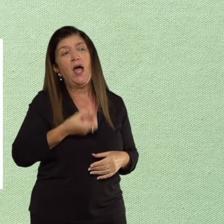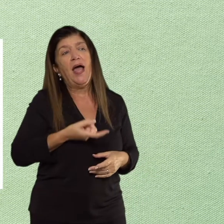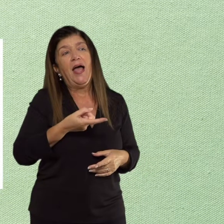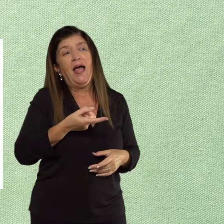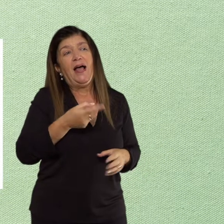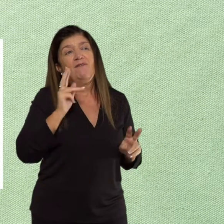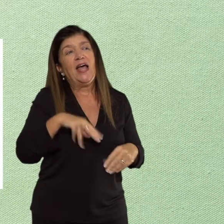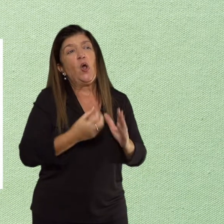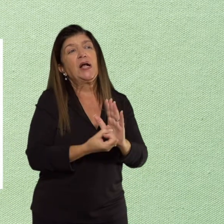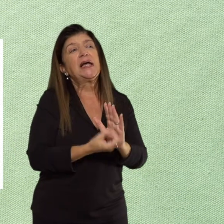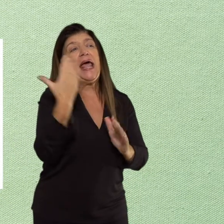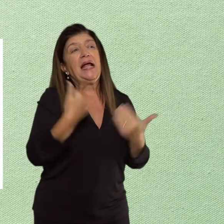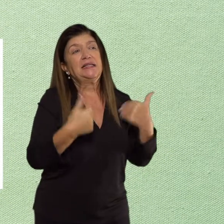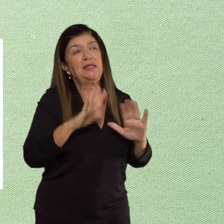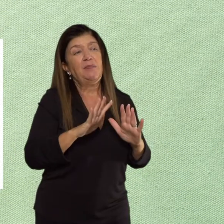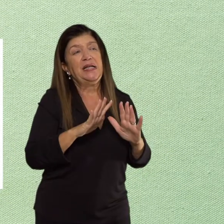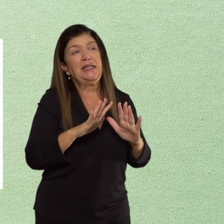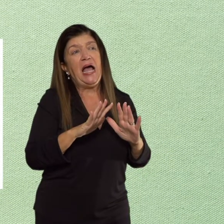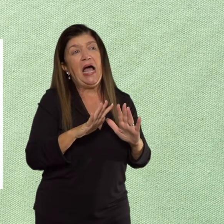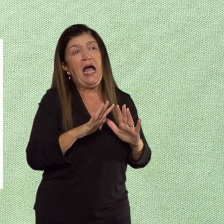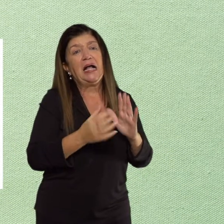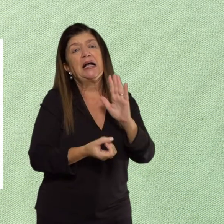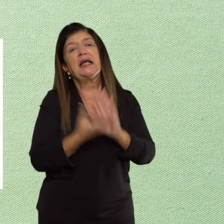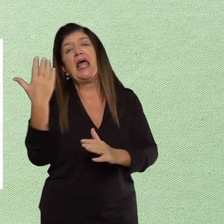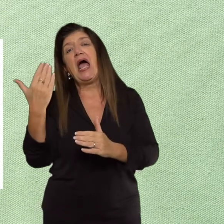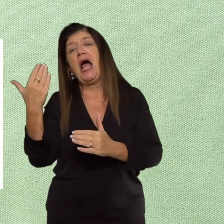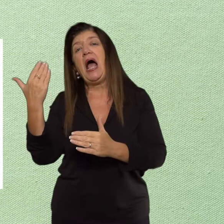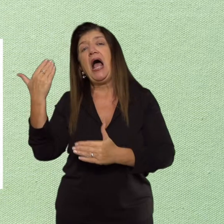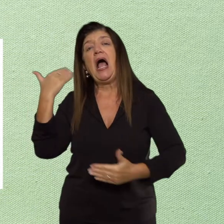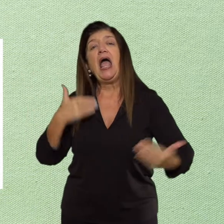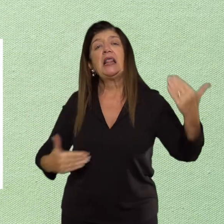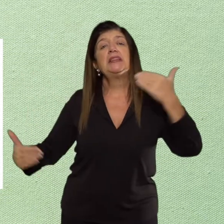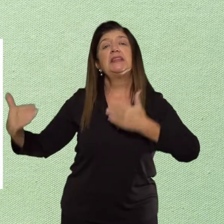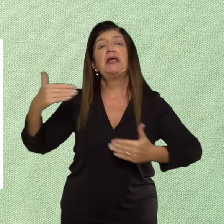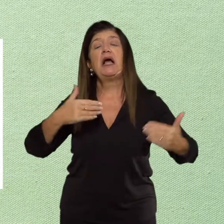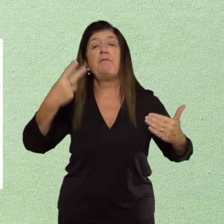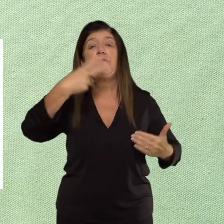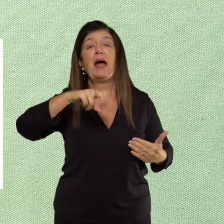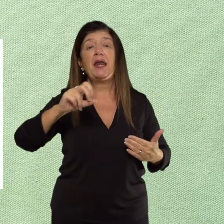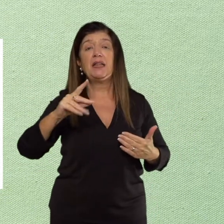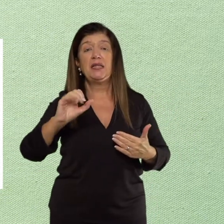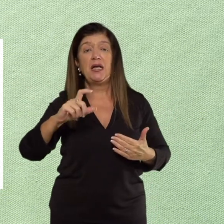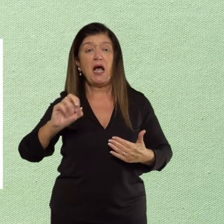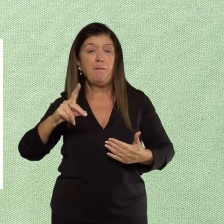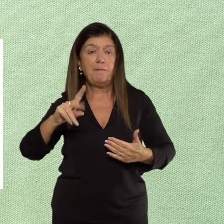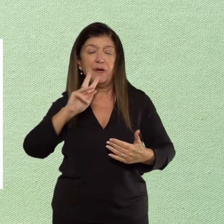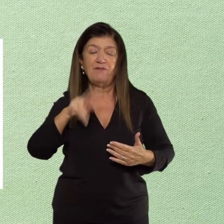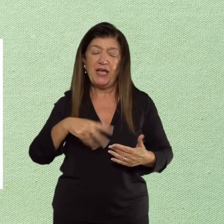direttamente. Sì, c'è cioè una cosa un po' diversa. Handicap addirittura è una persona, è